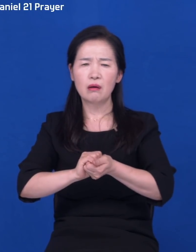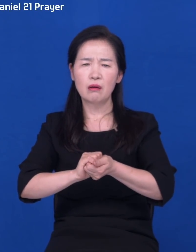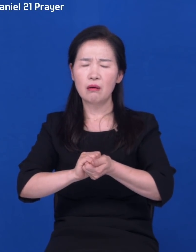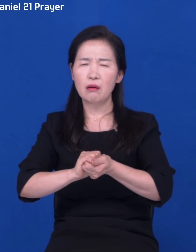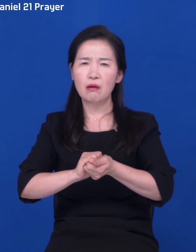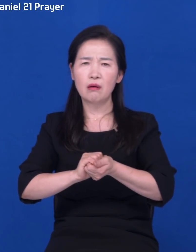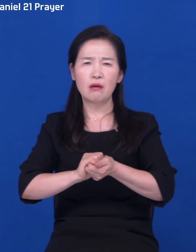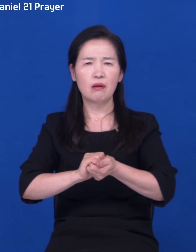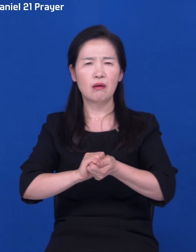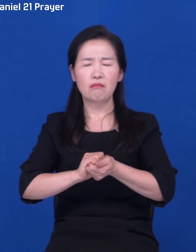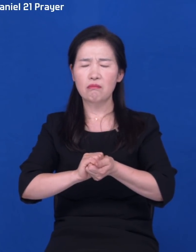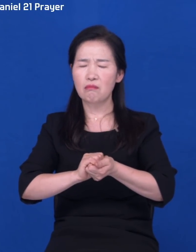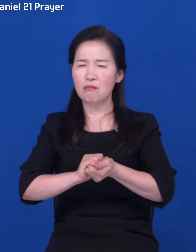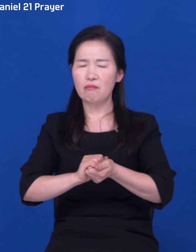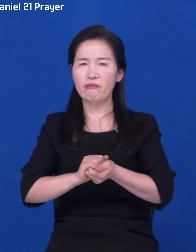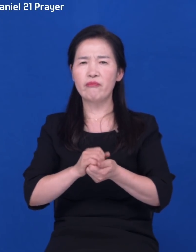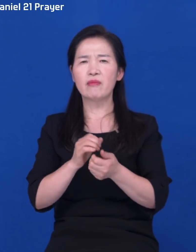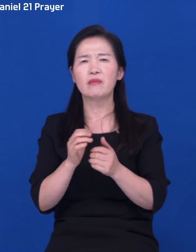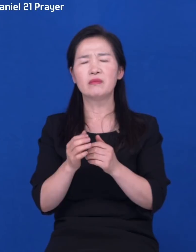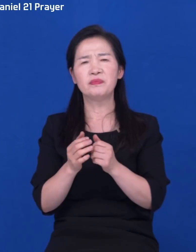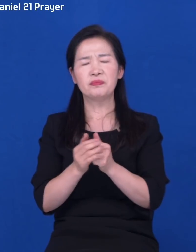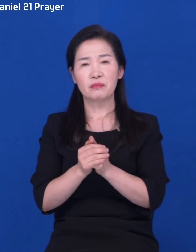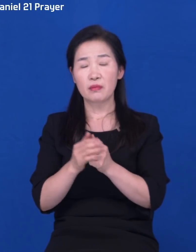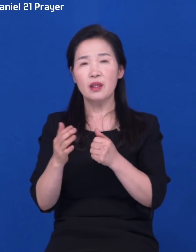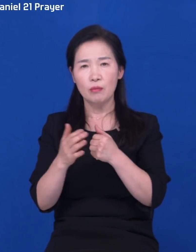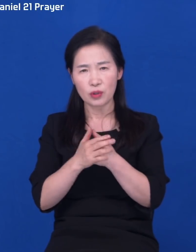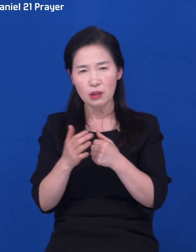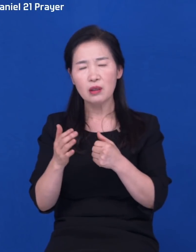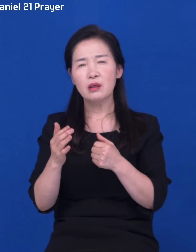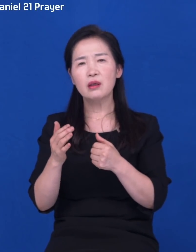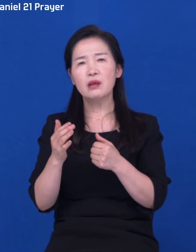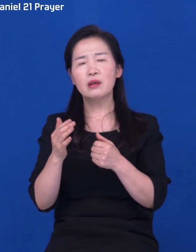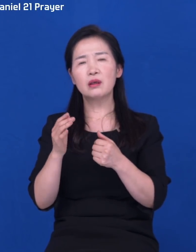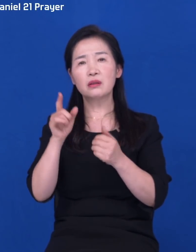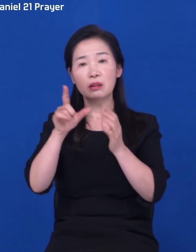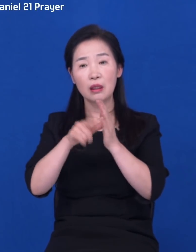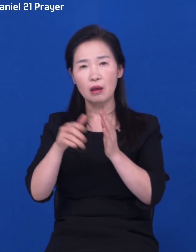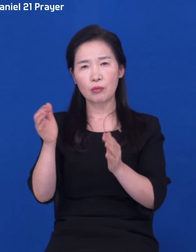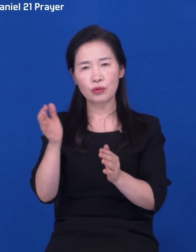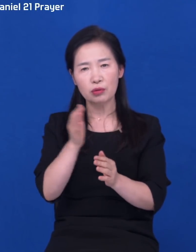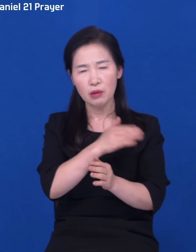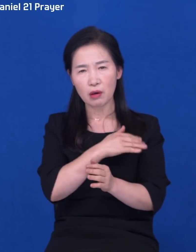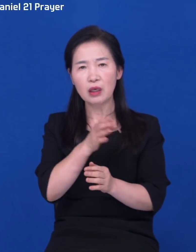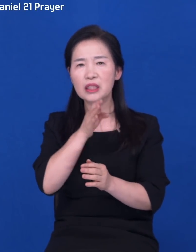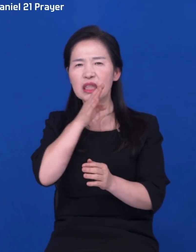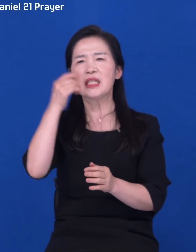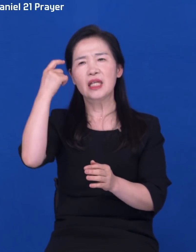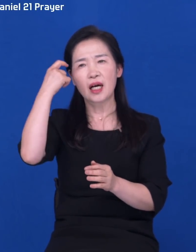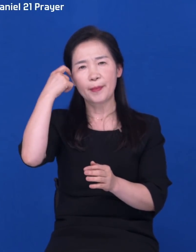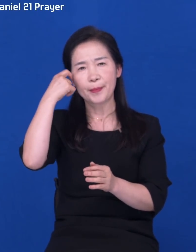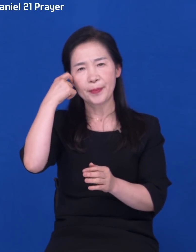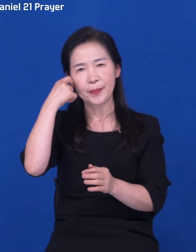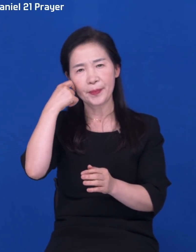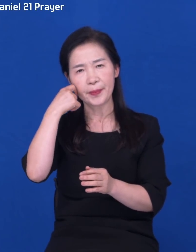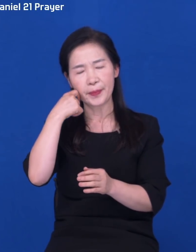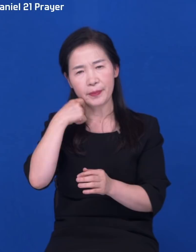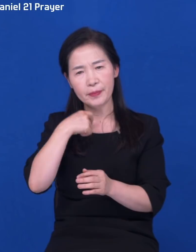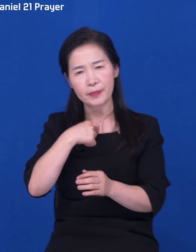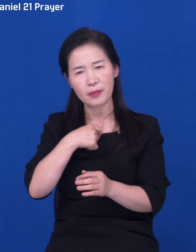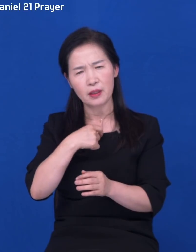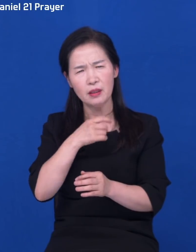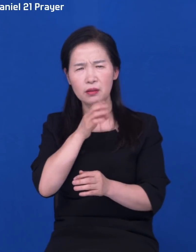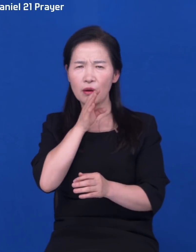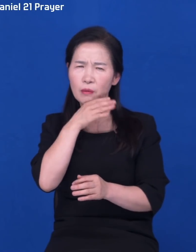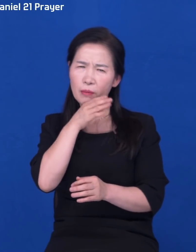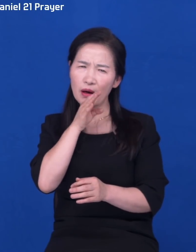가서 이제 받게 됐는데 시한부를 받은 다음에서야 실감이 나는 것 같은데 설마 아직도 그러더라고요.